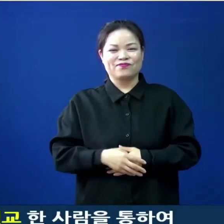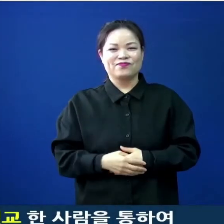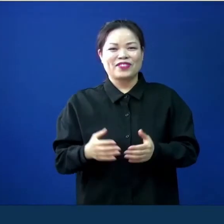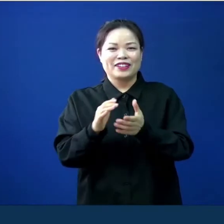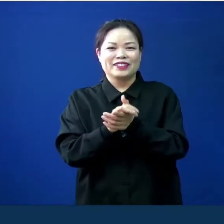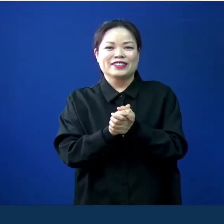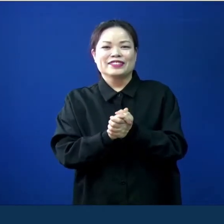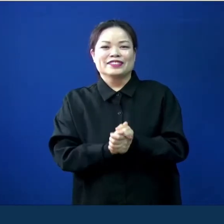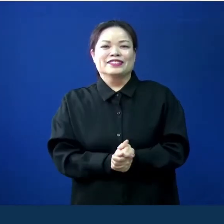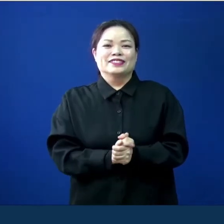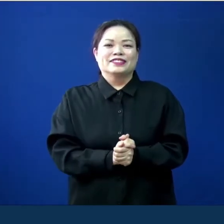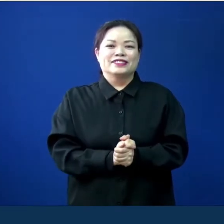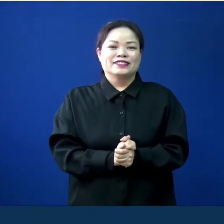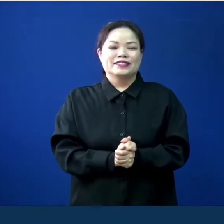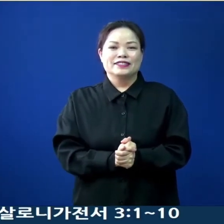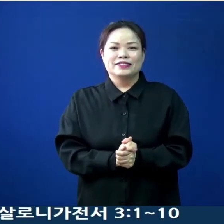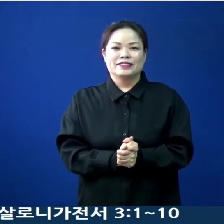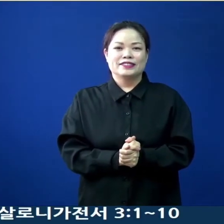아멘.